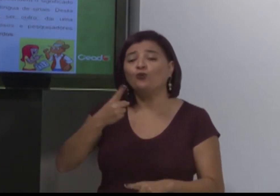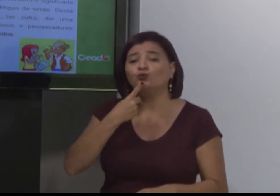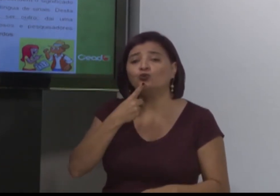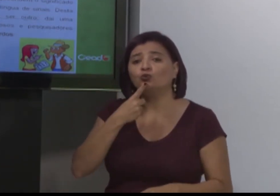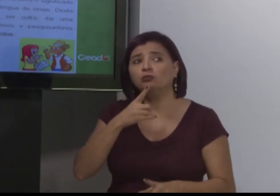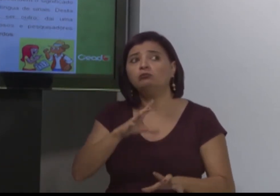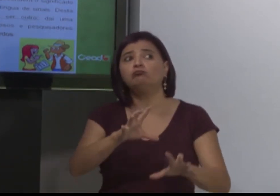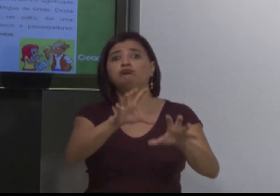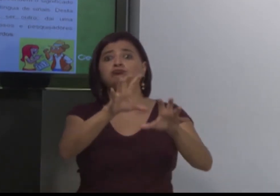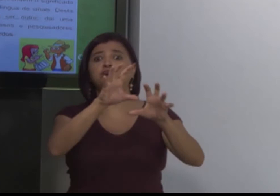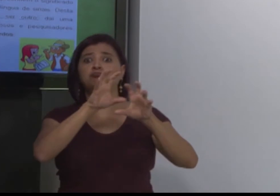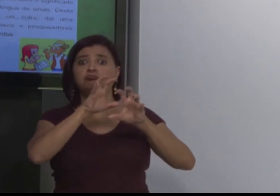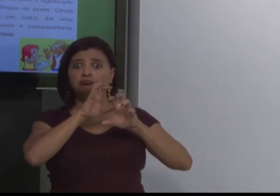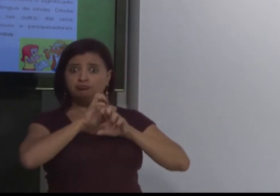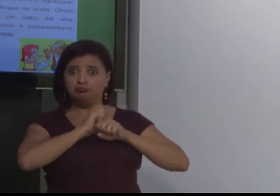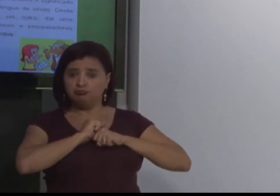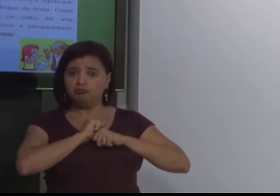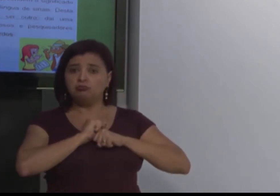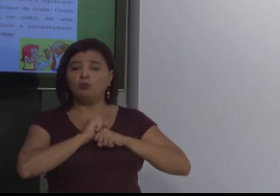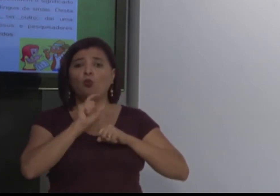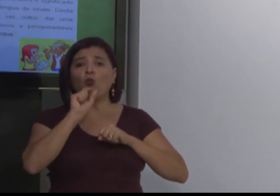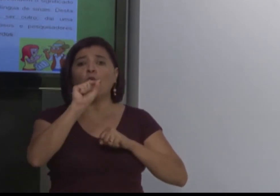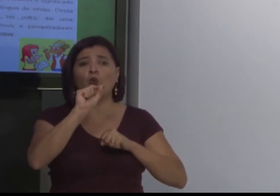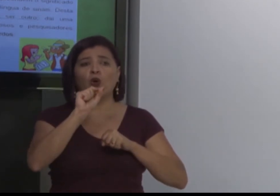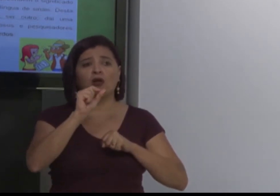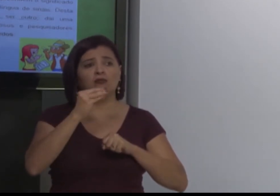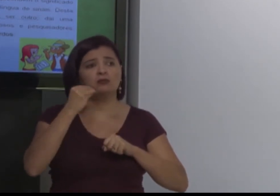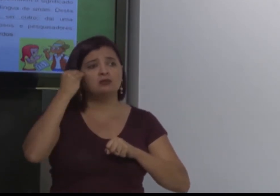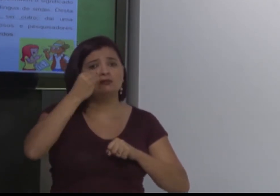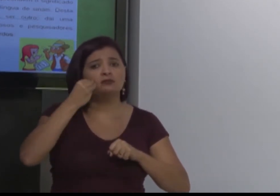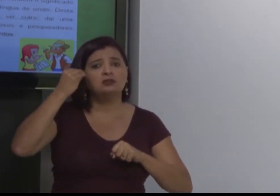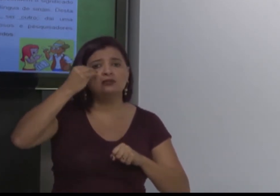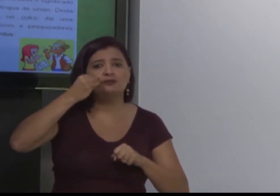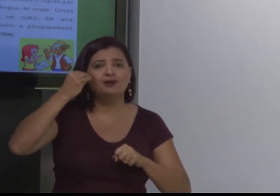É necessário ter outras estratégias de ensino,